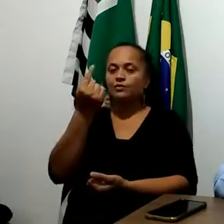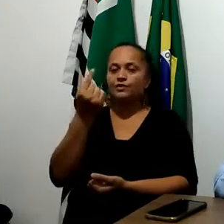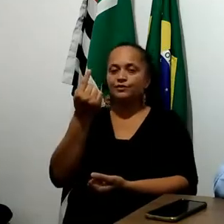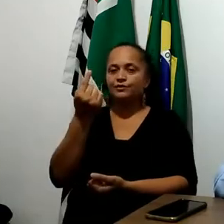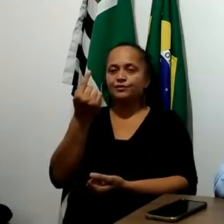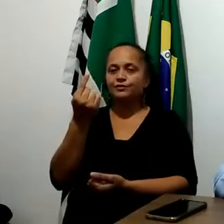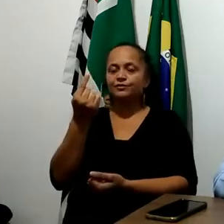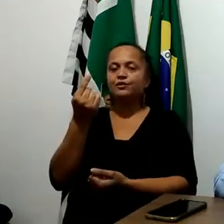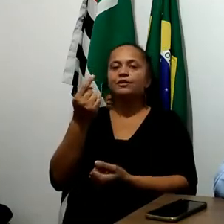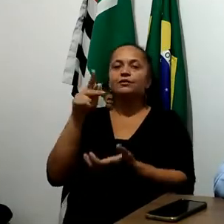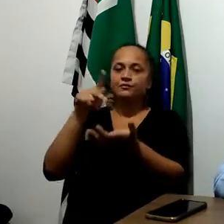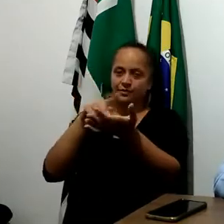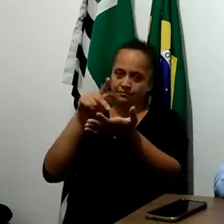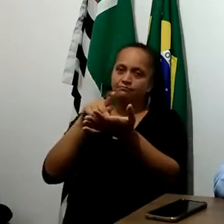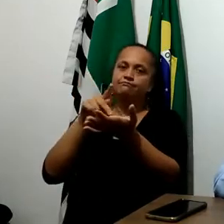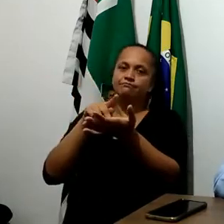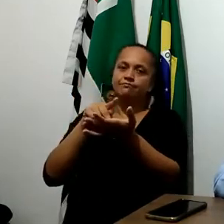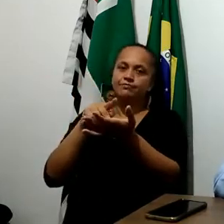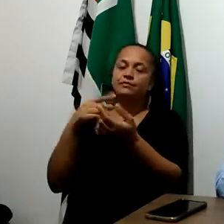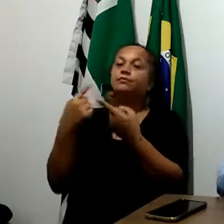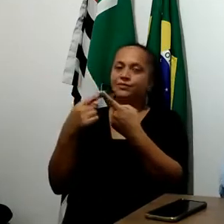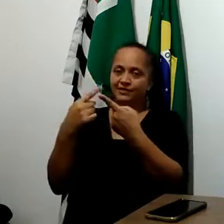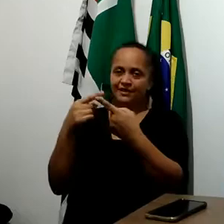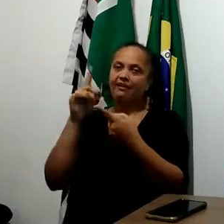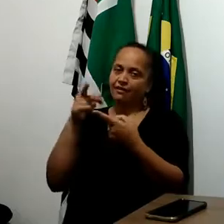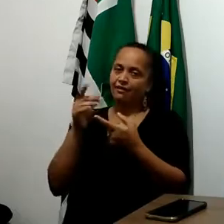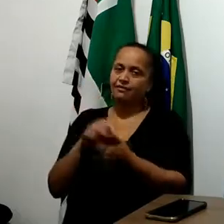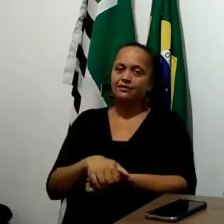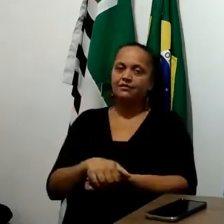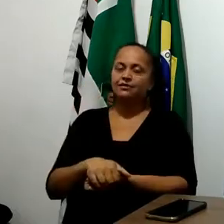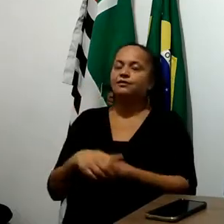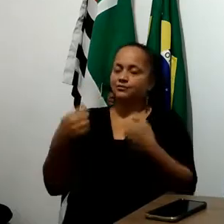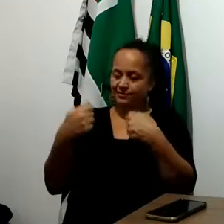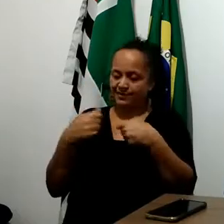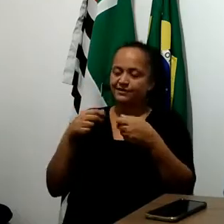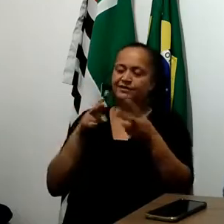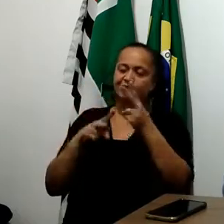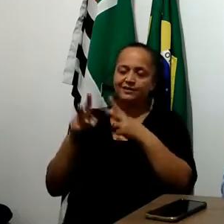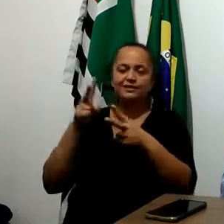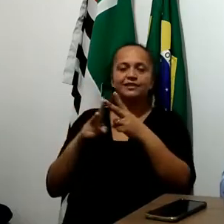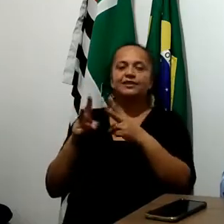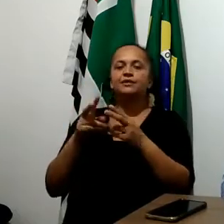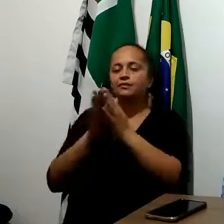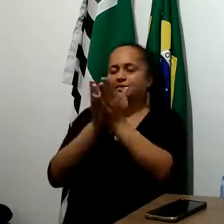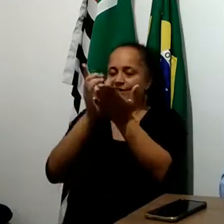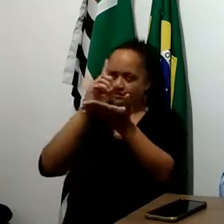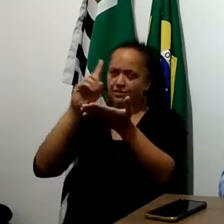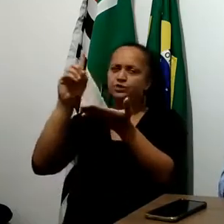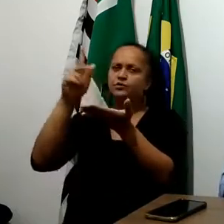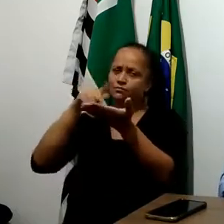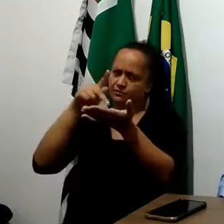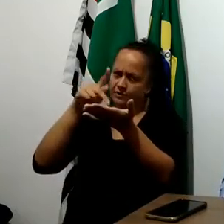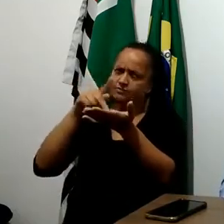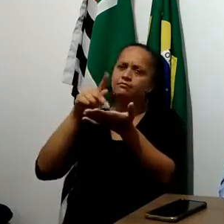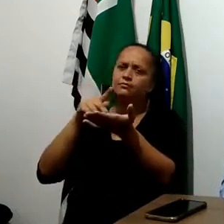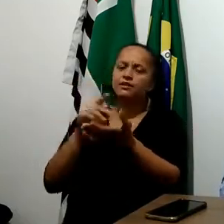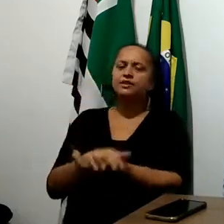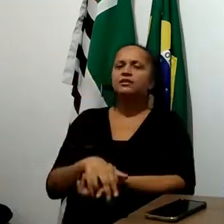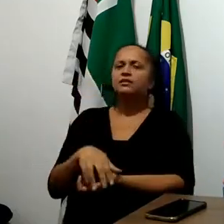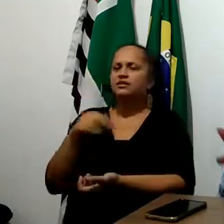o é. Amém? Então se encha dessa verdade. Não desanime, não jogue a